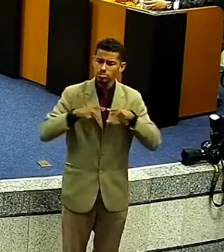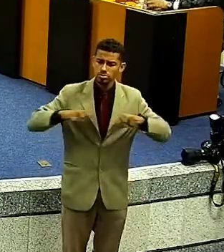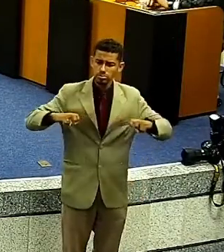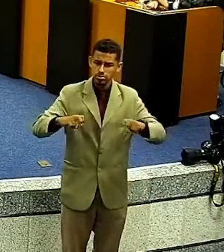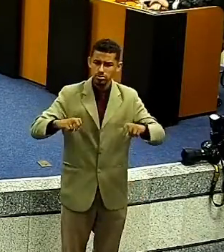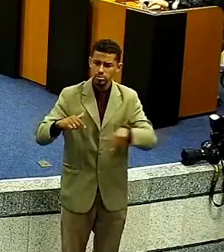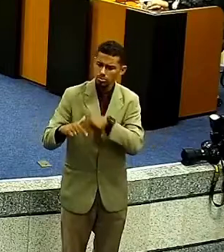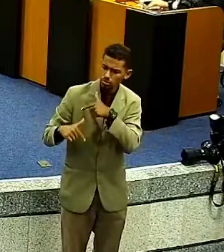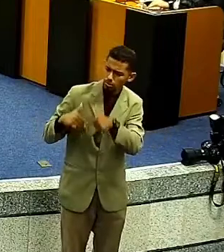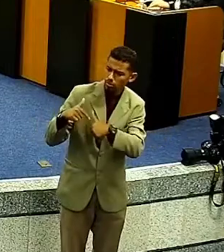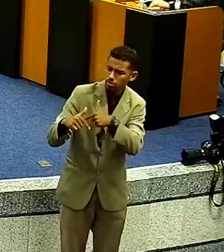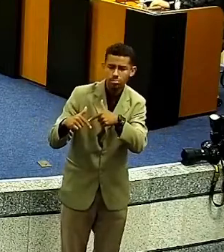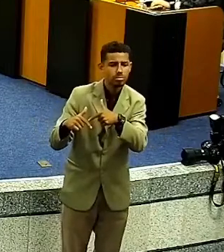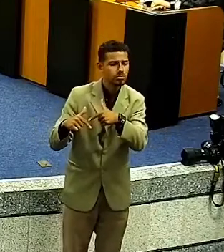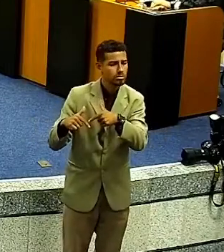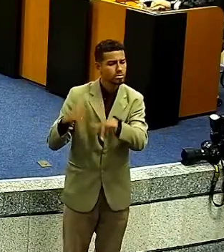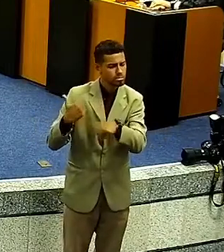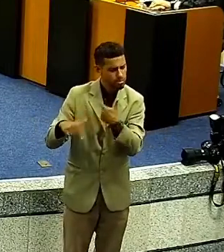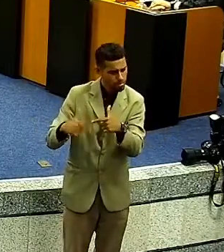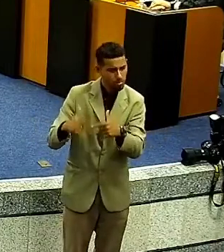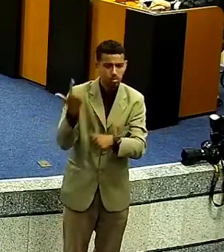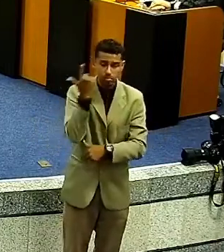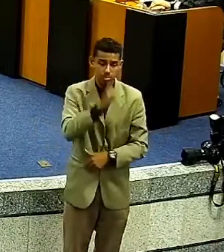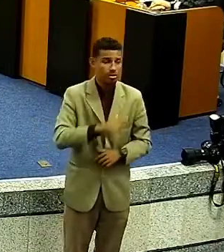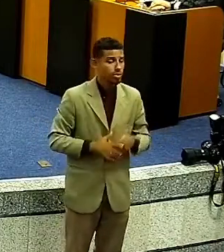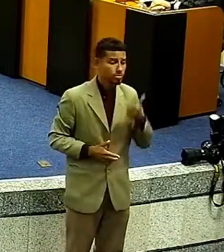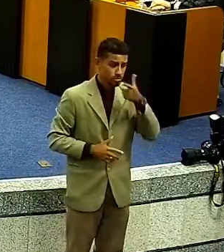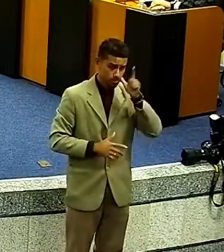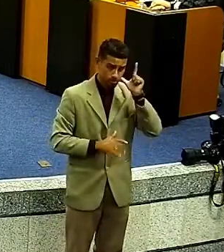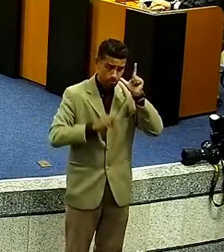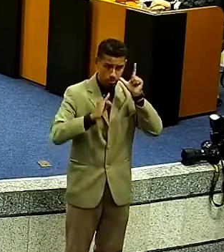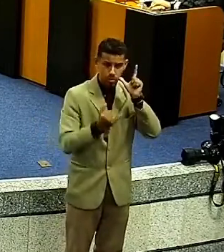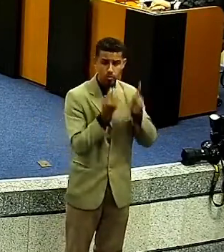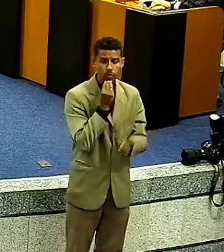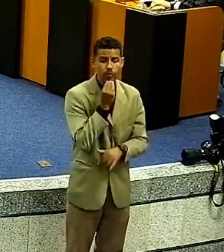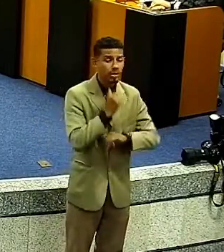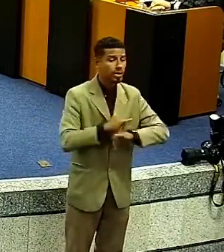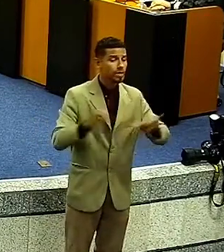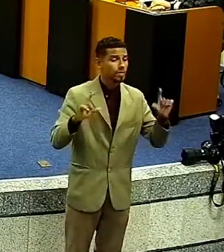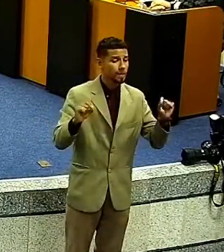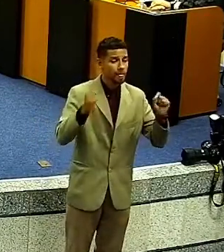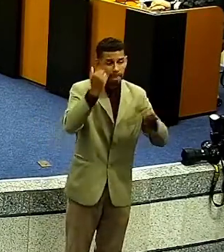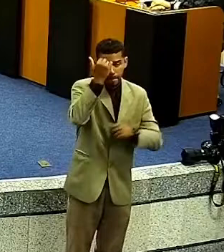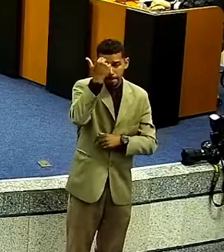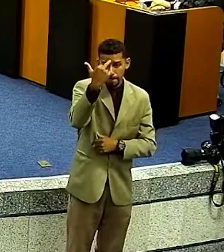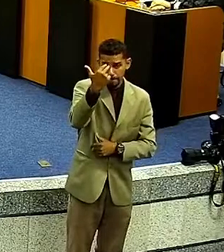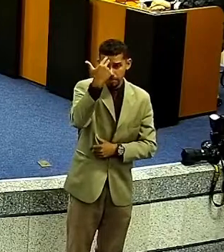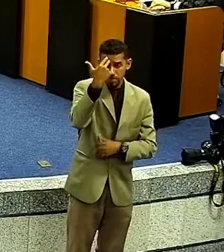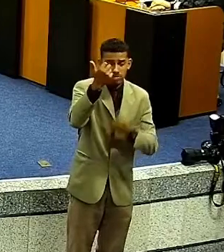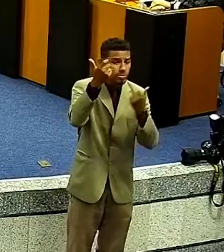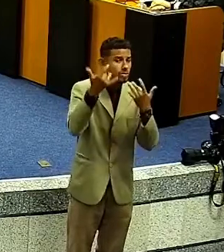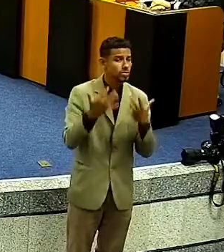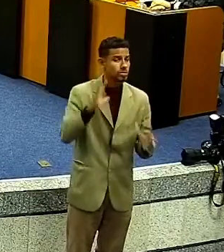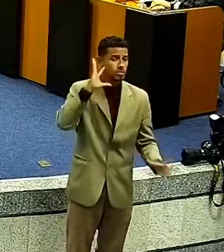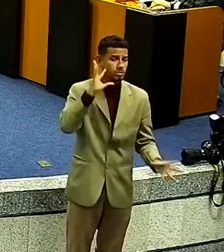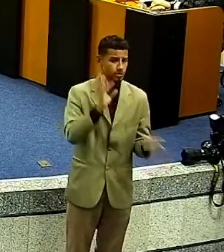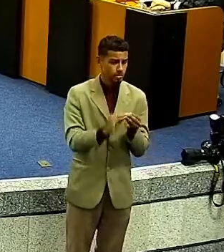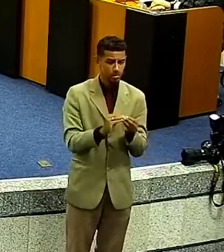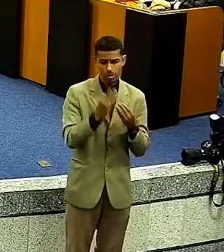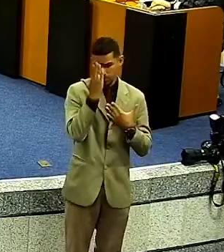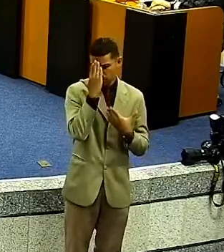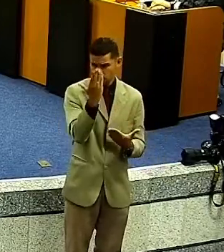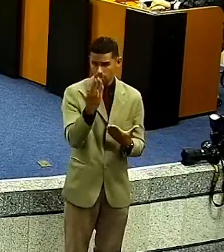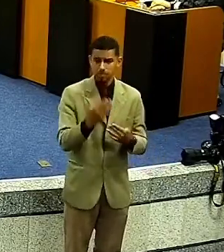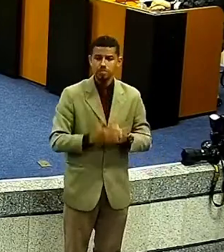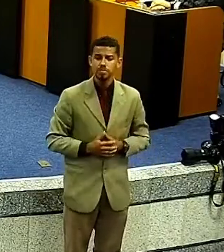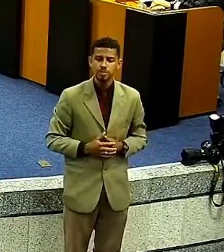grande trabalho e ontem eu tive a oportunidade de dizer uma contar uma história que vou encerrar o agradecimento